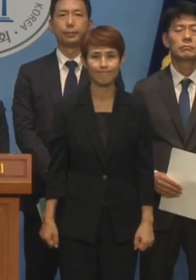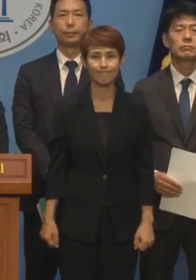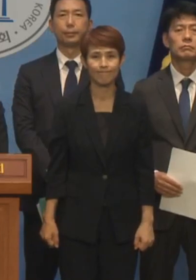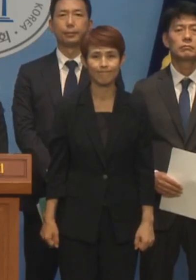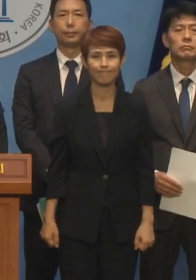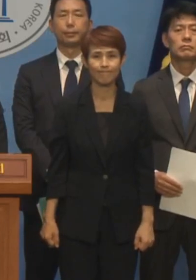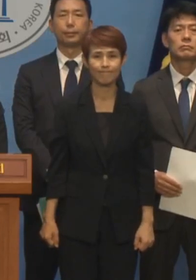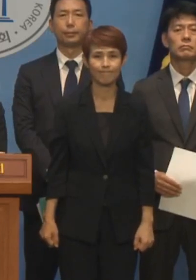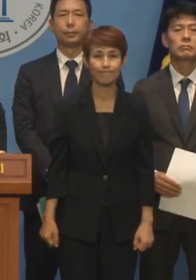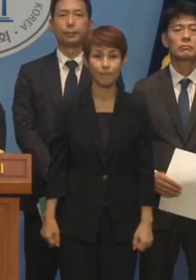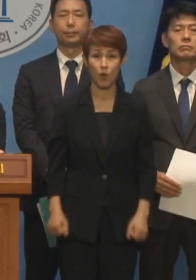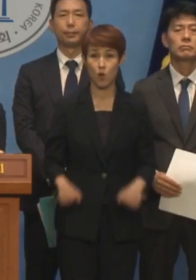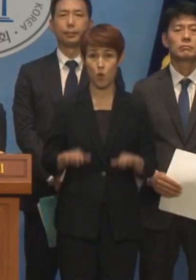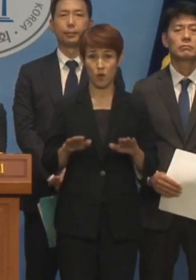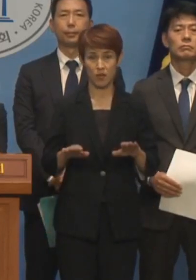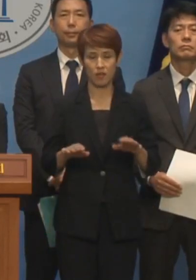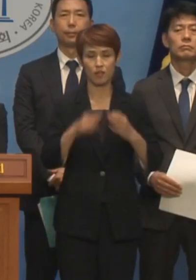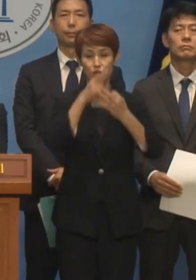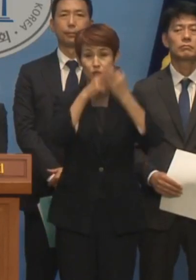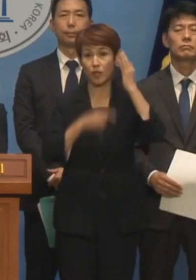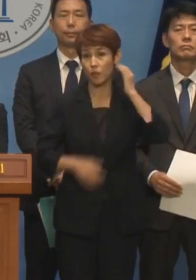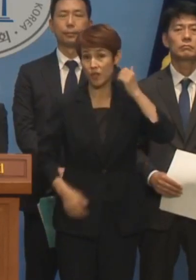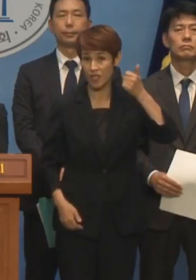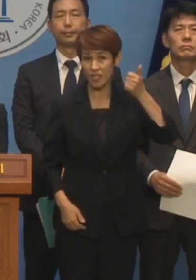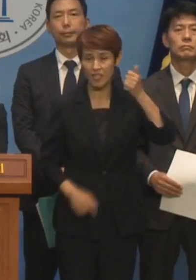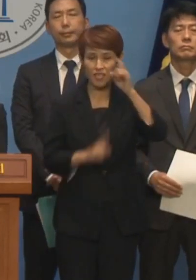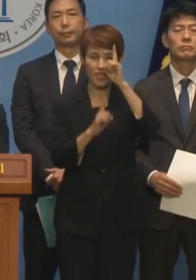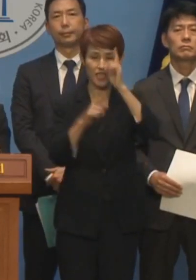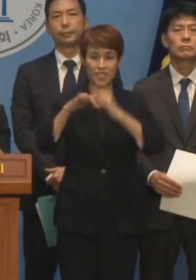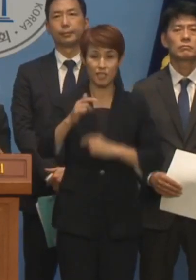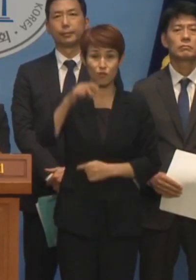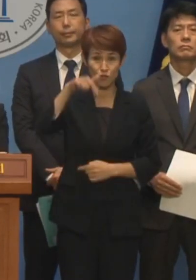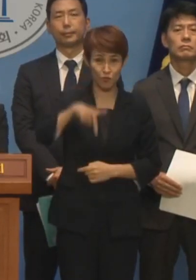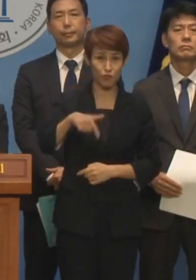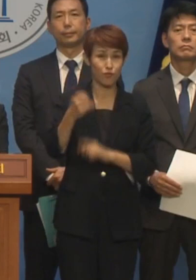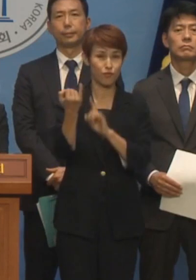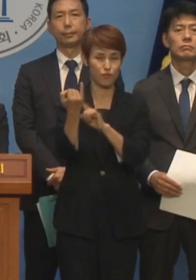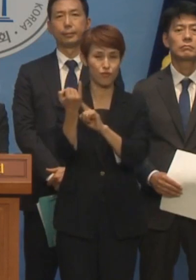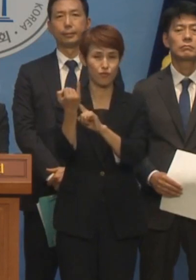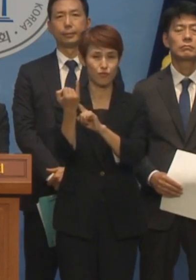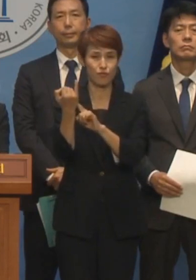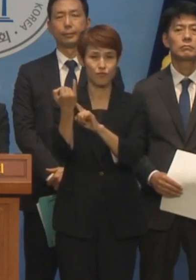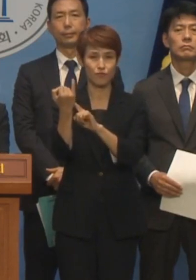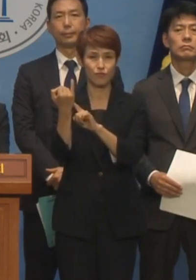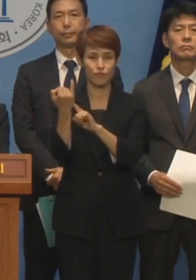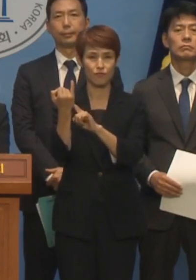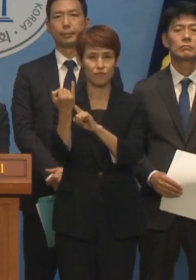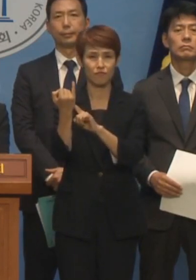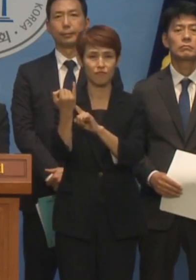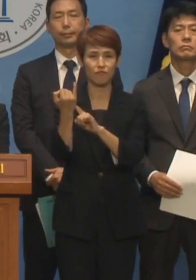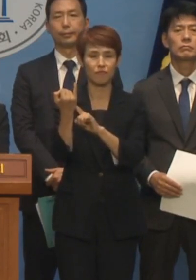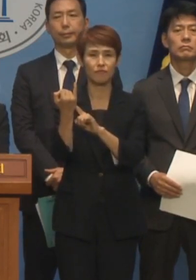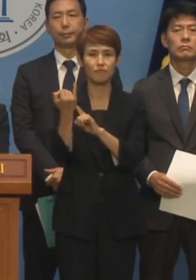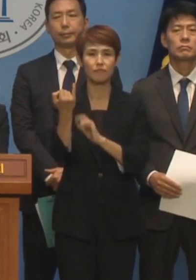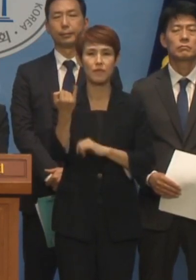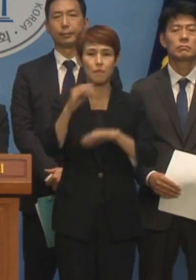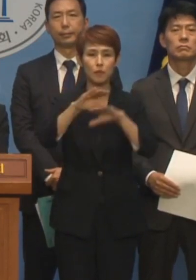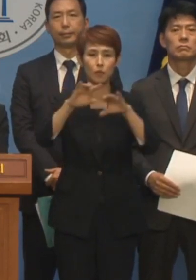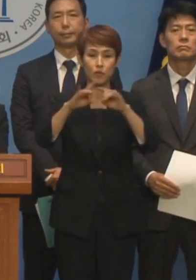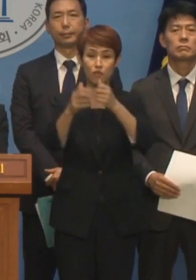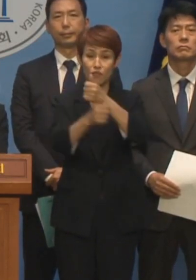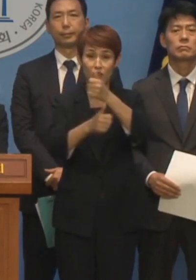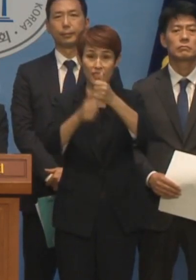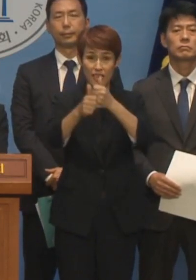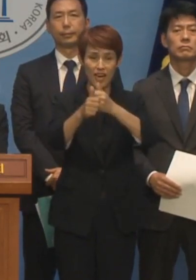네. 오늘 윤석열 대통령이 이진숙 전 대전 MBC 사장을 런홍일 방통위원장